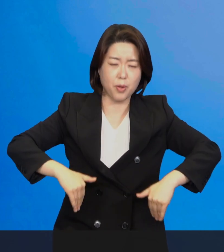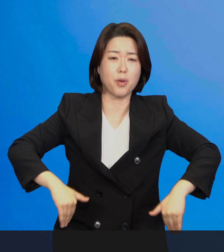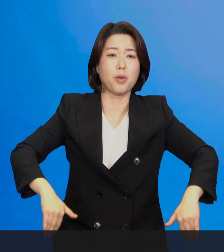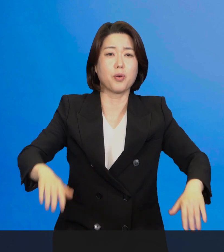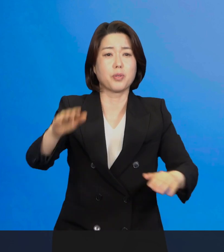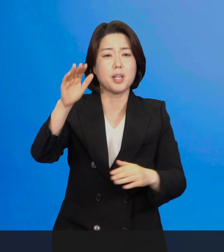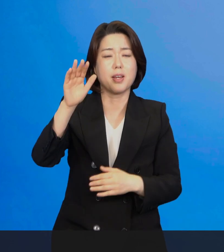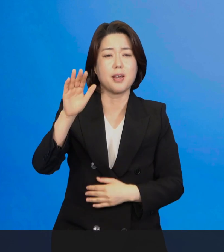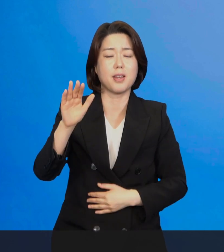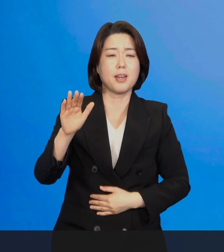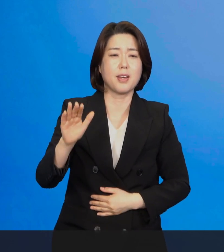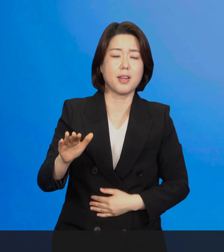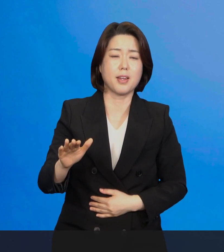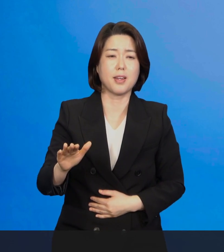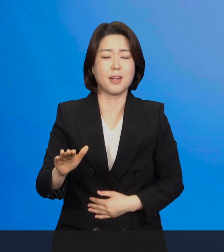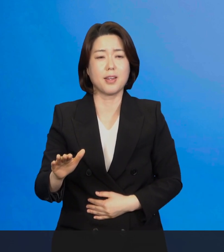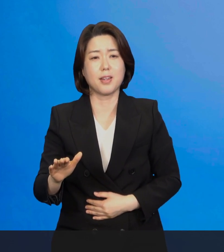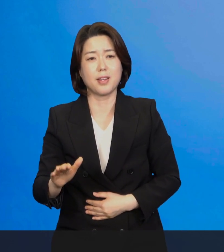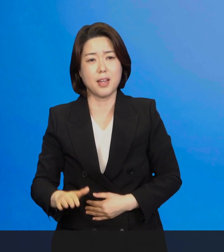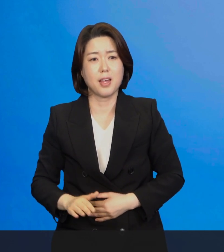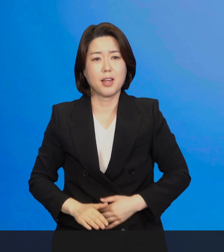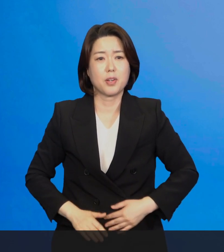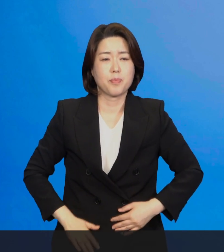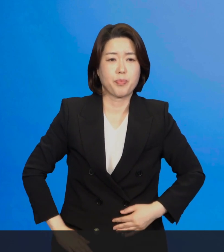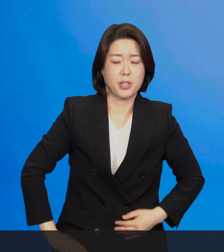무너졌도다. 우리 손 들고 찬양합니다.